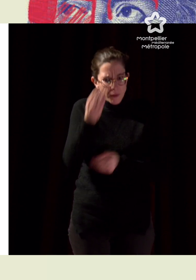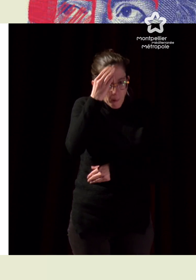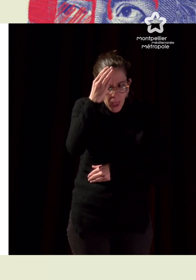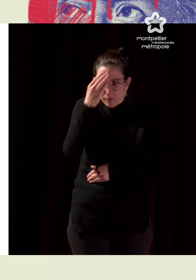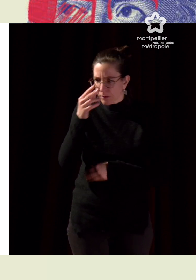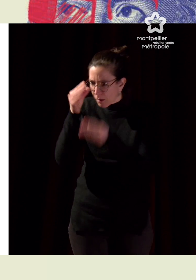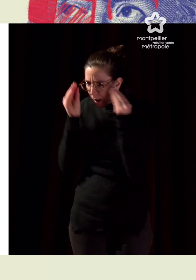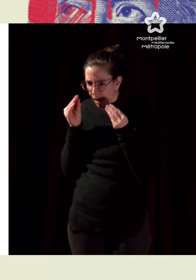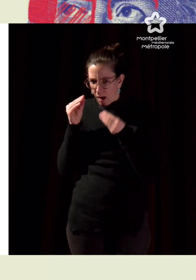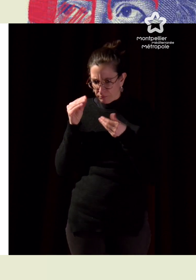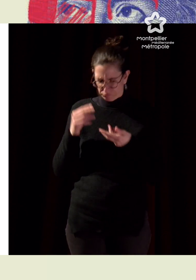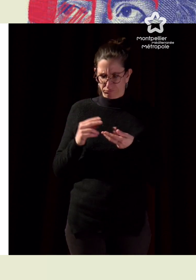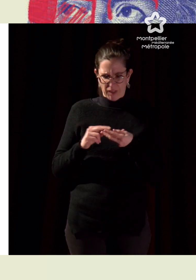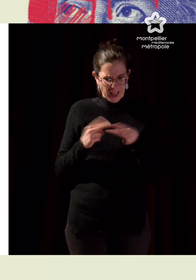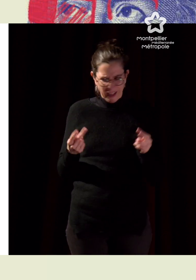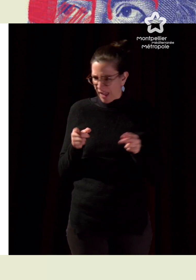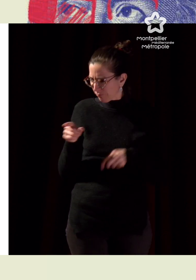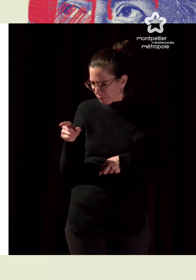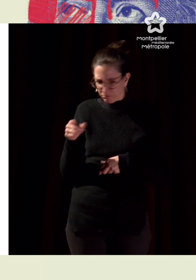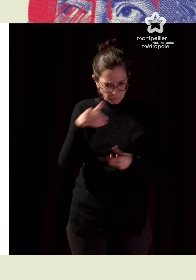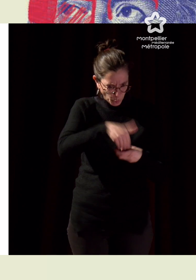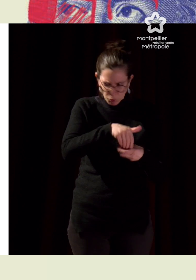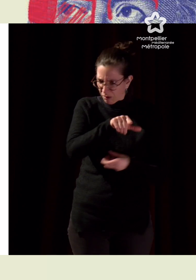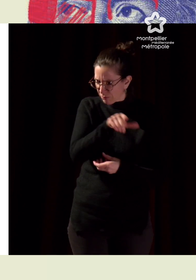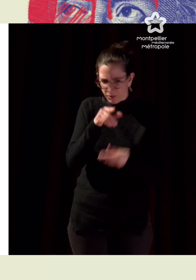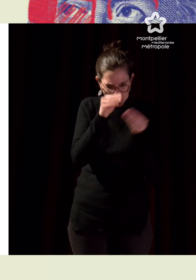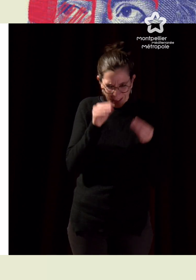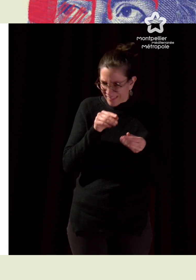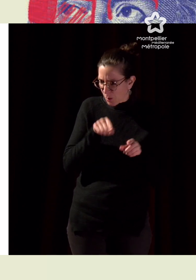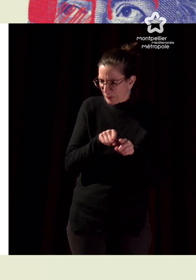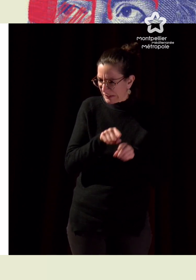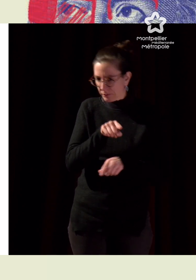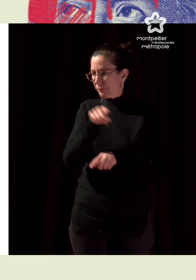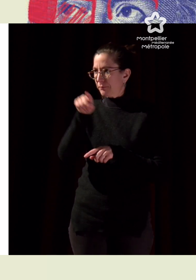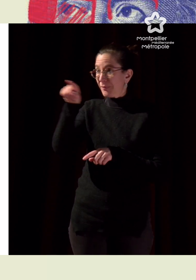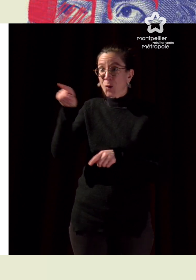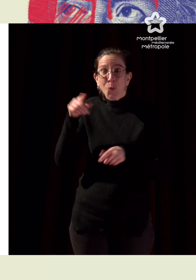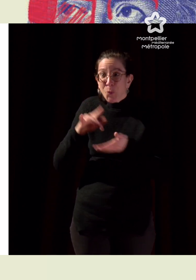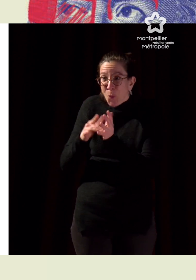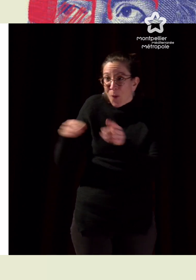imaginez l'ADN d'un individu, eh bien, il y a plein de bouts qui viennent de